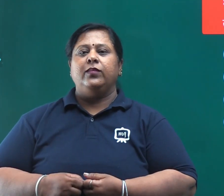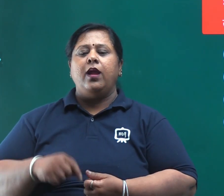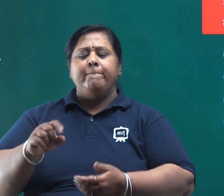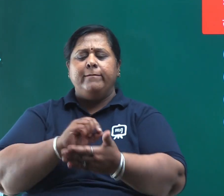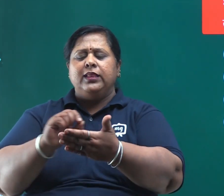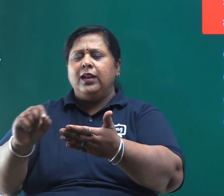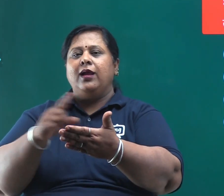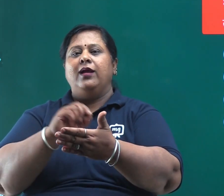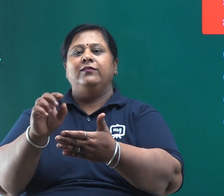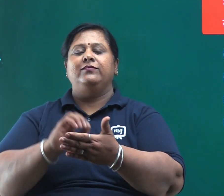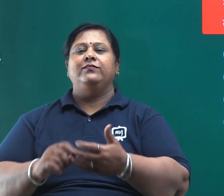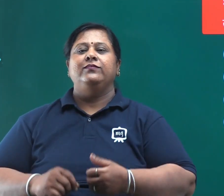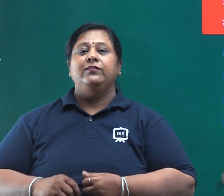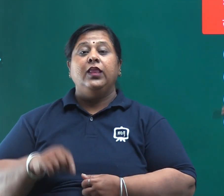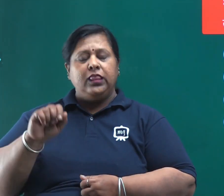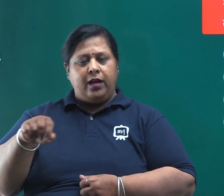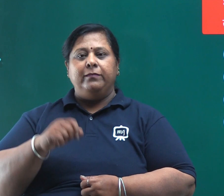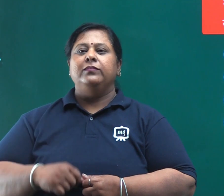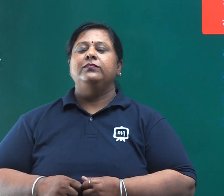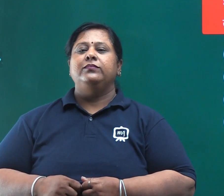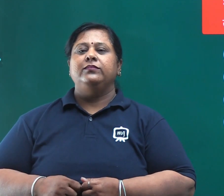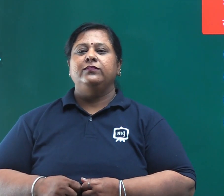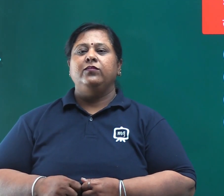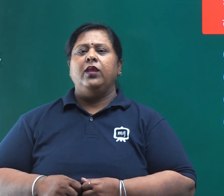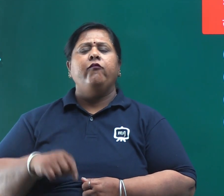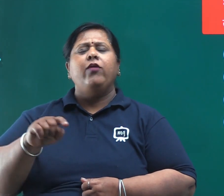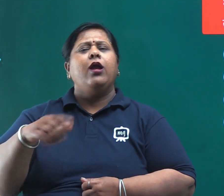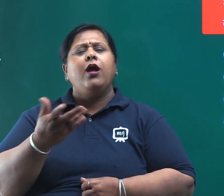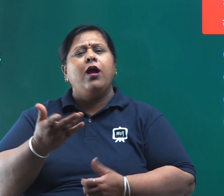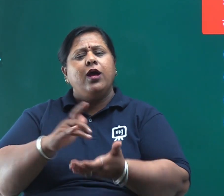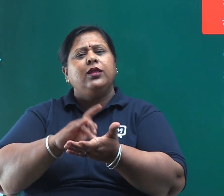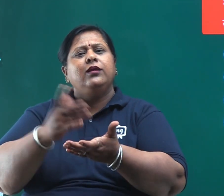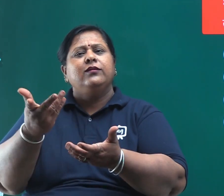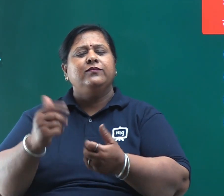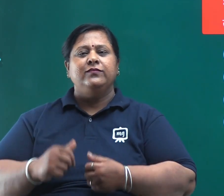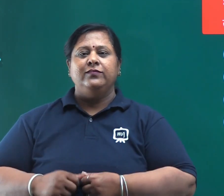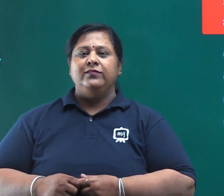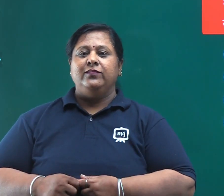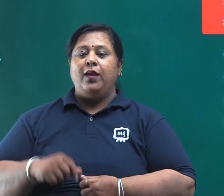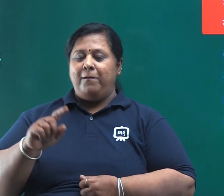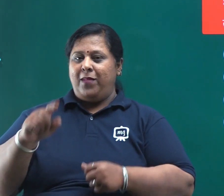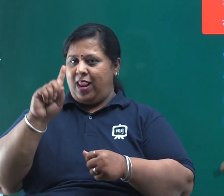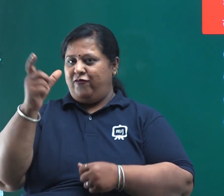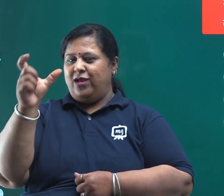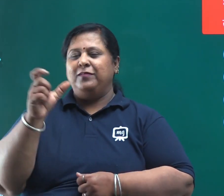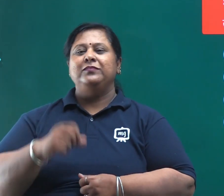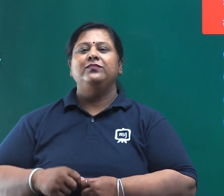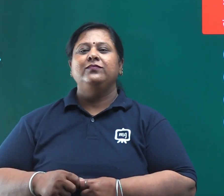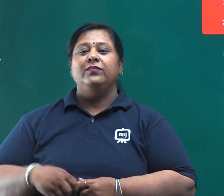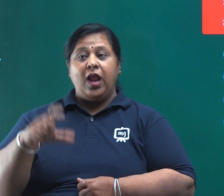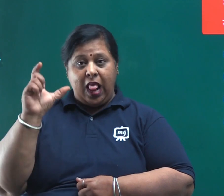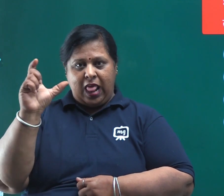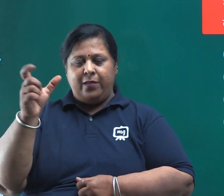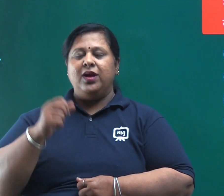पत्र लिखा तब वह कहाँ थी? पहला